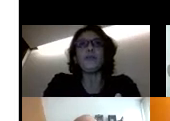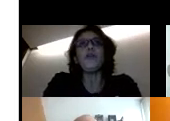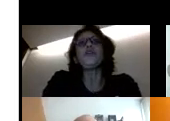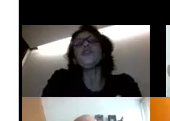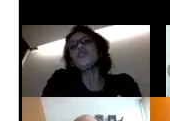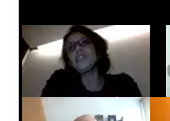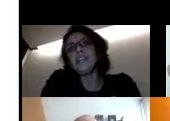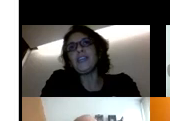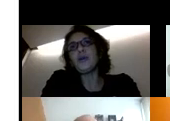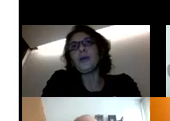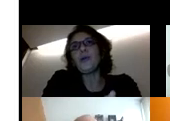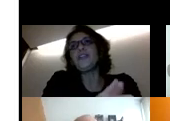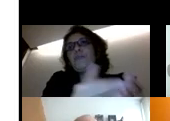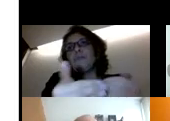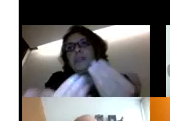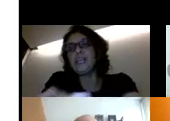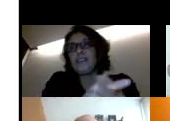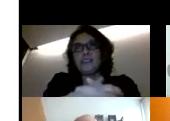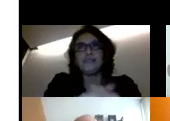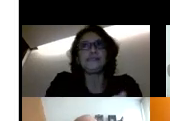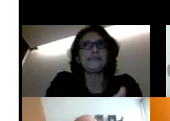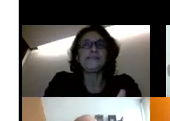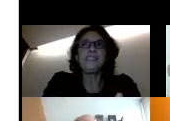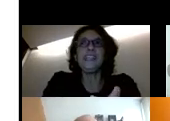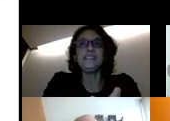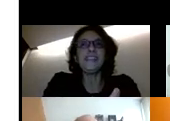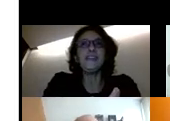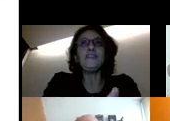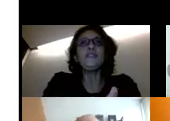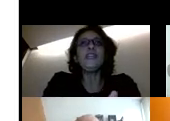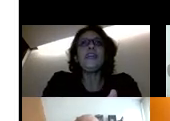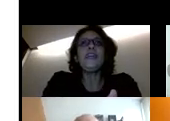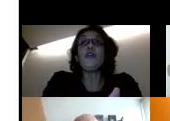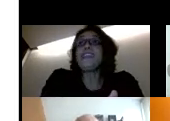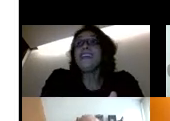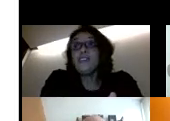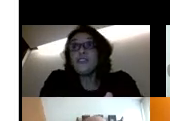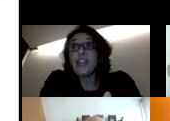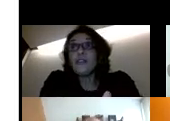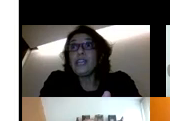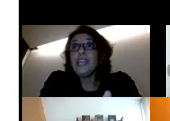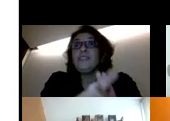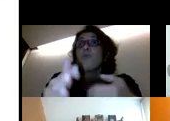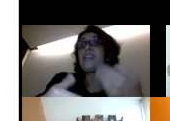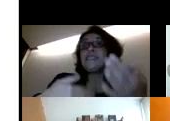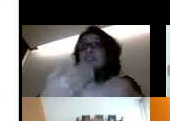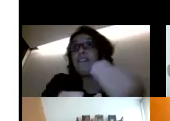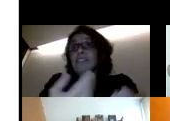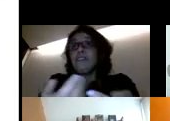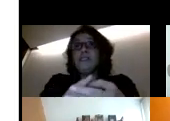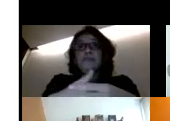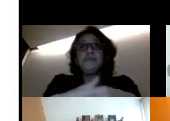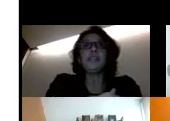reemplazamos por ¿conoces al viejo pascuero, Papá Noel o Santa Claus? ¿O te has encontrado con él? ¿Cuál ha